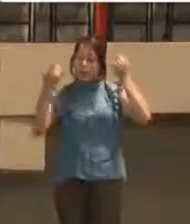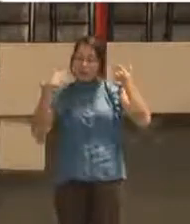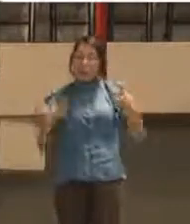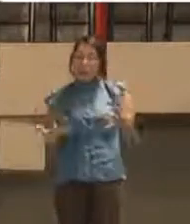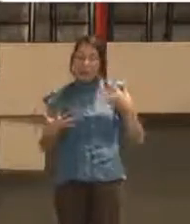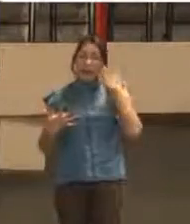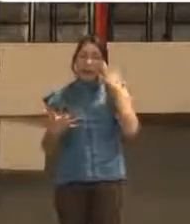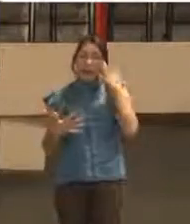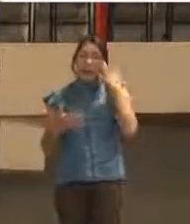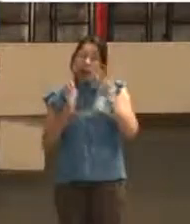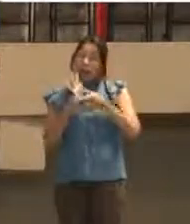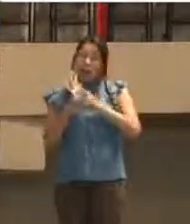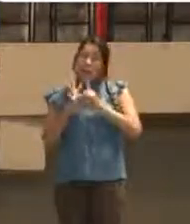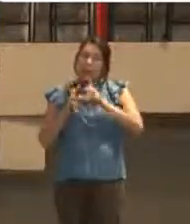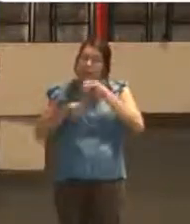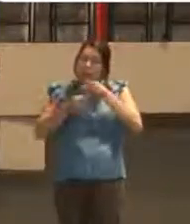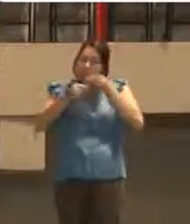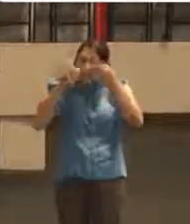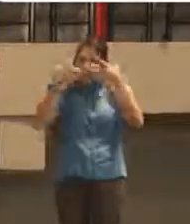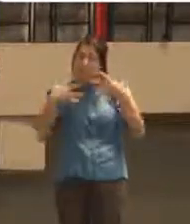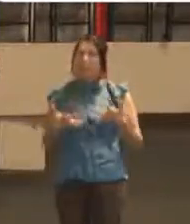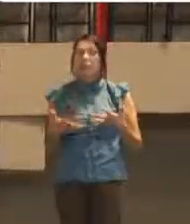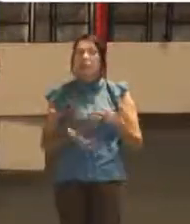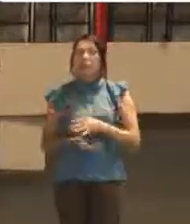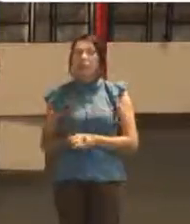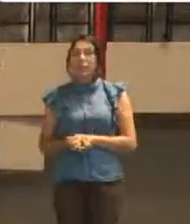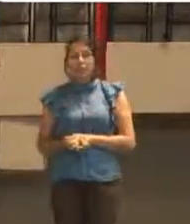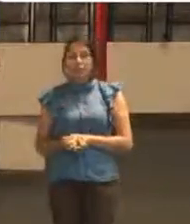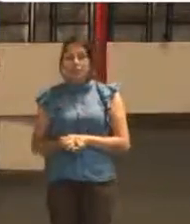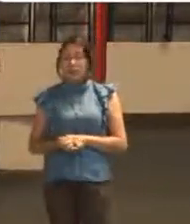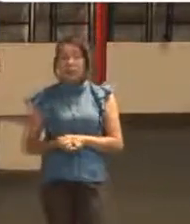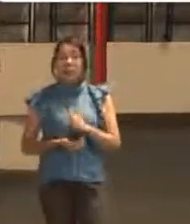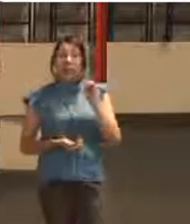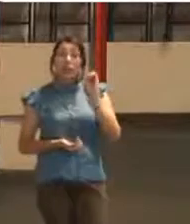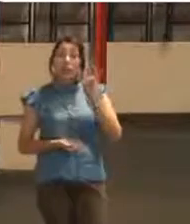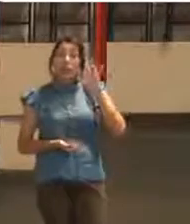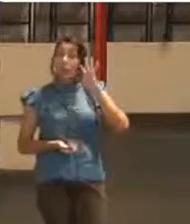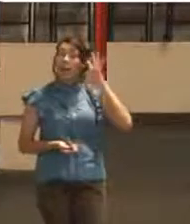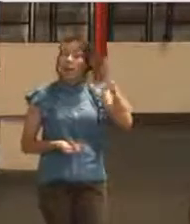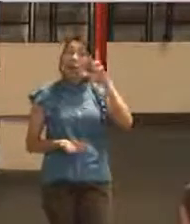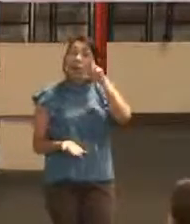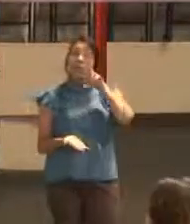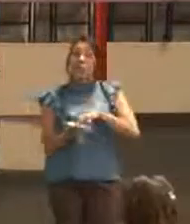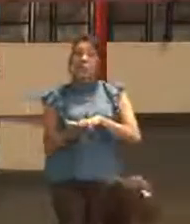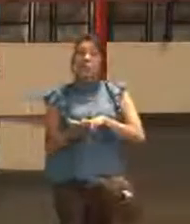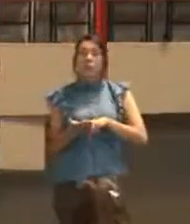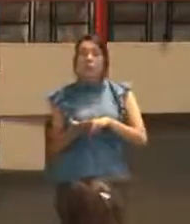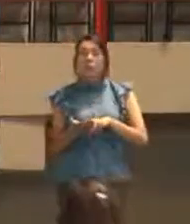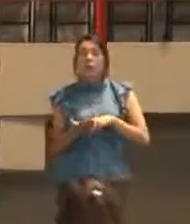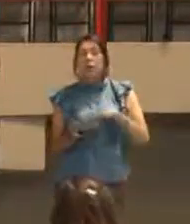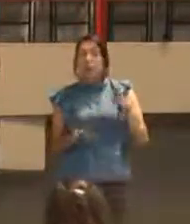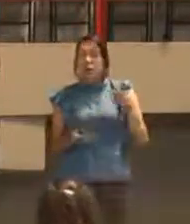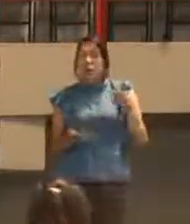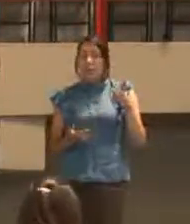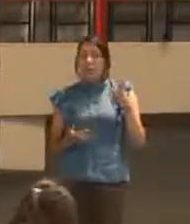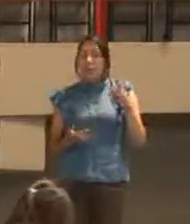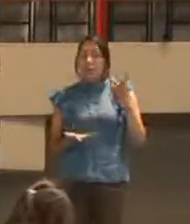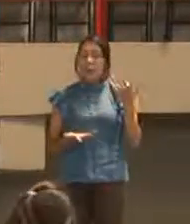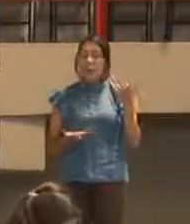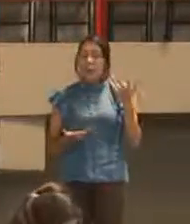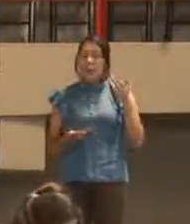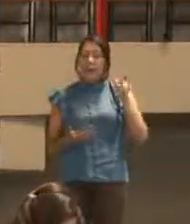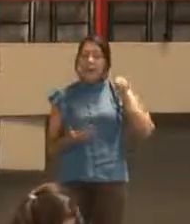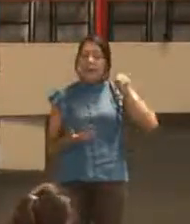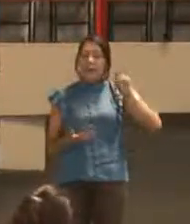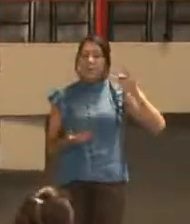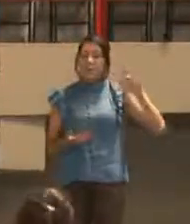gente resolver uma próxima questão que foi da prova do Enem. Quando a gente resolve questões de princípio multiplicativo, de princípio fundamental da